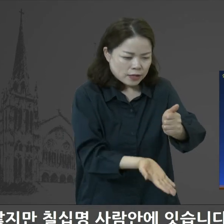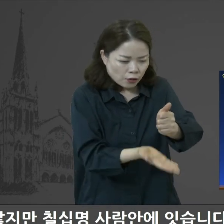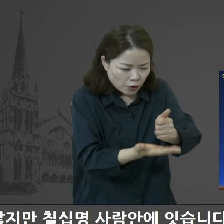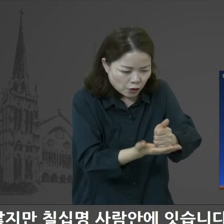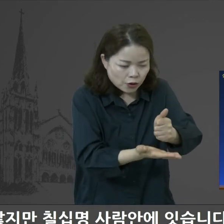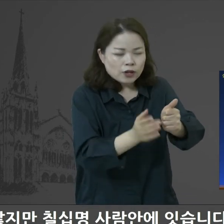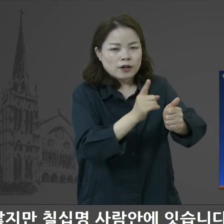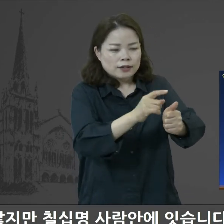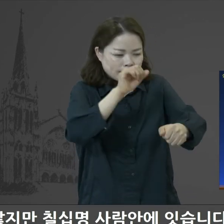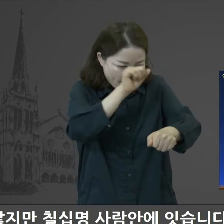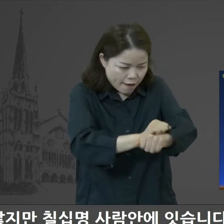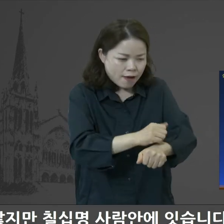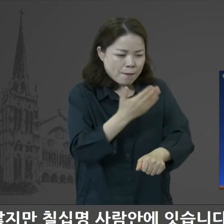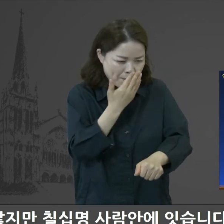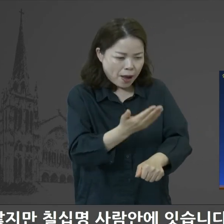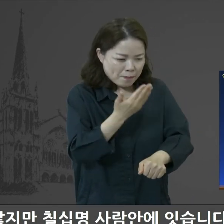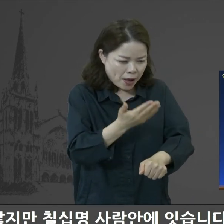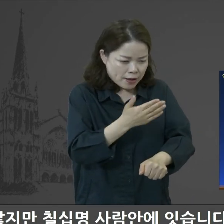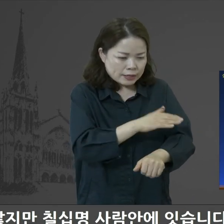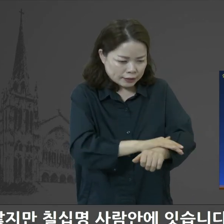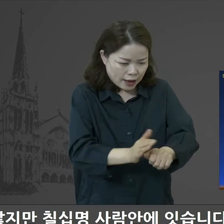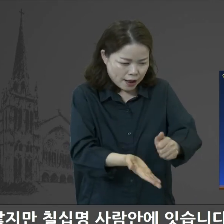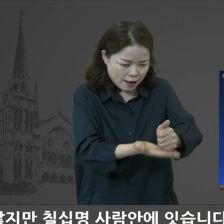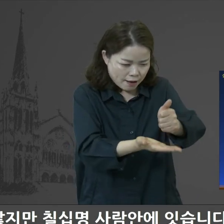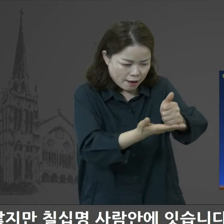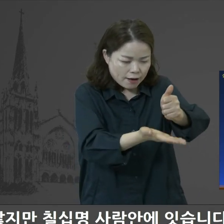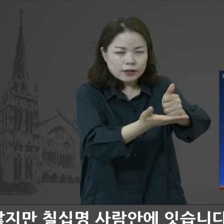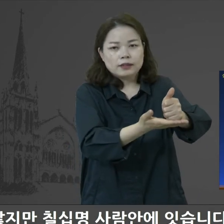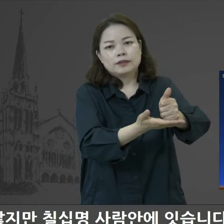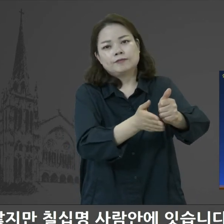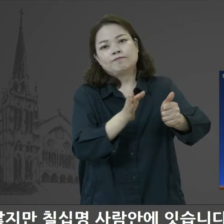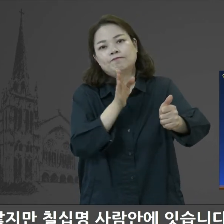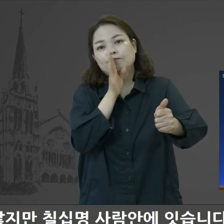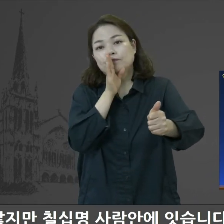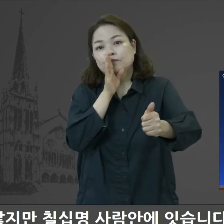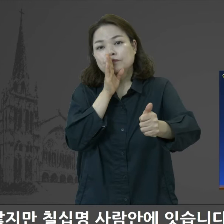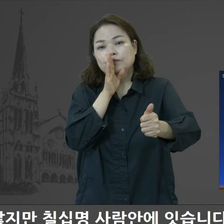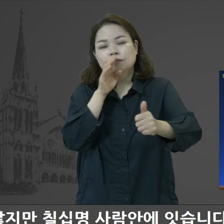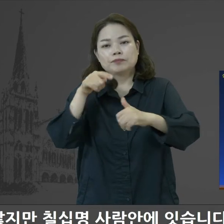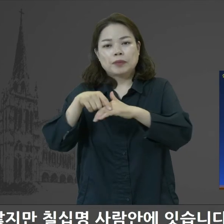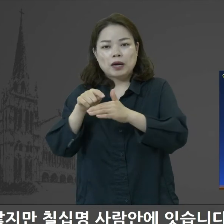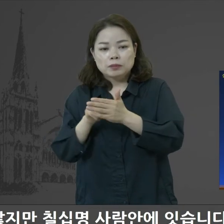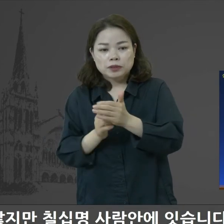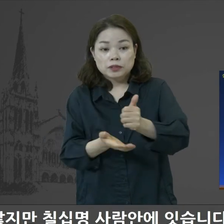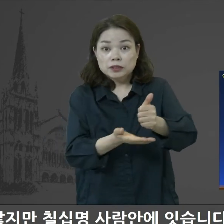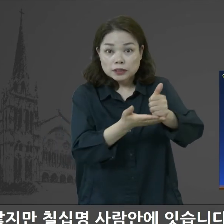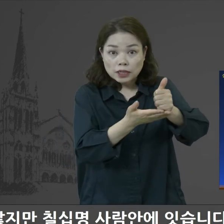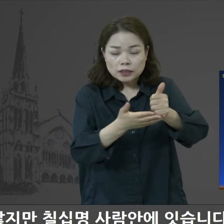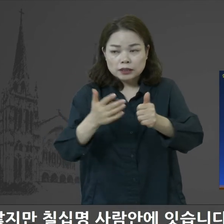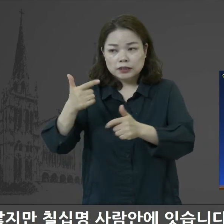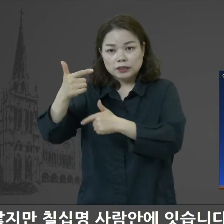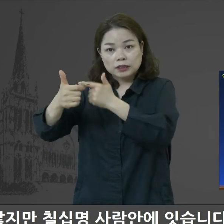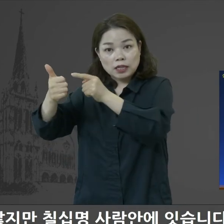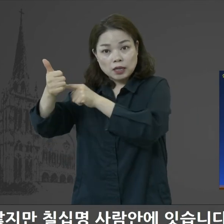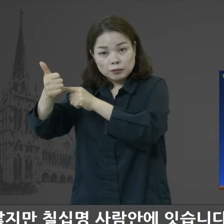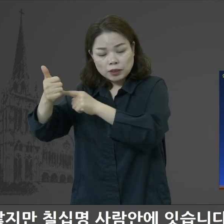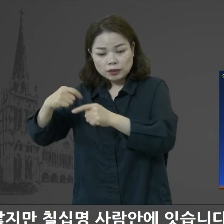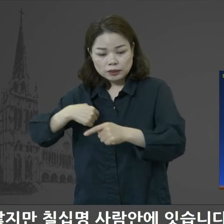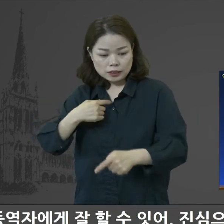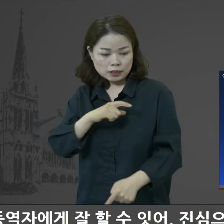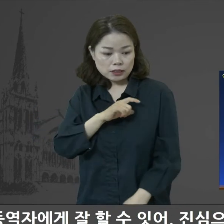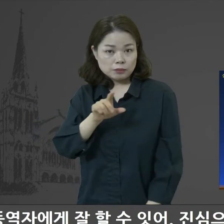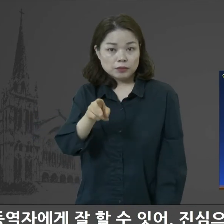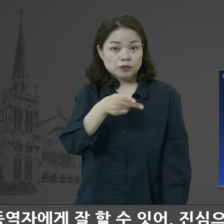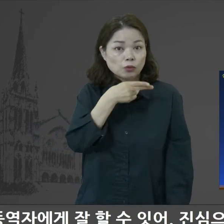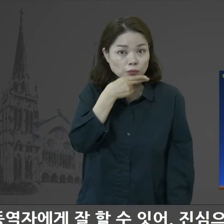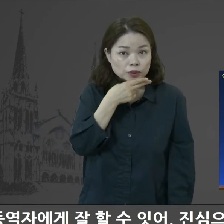수 있어, 얼마 안 남았어, 진심으로 칭찬과 격려를 하고 있는 느헤미야의 모습. 자신의 이름은 나오지